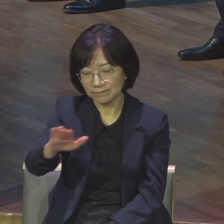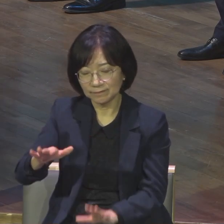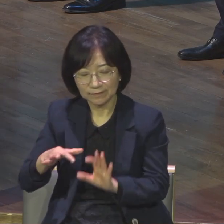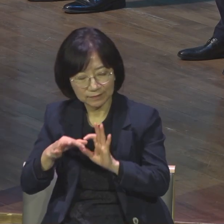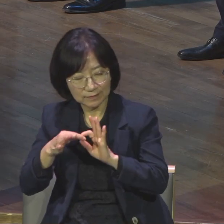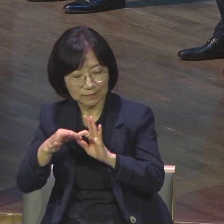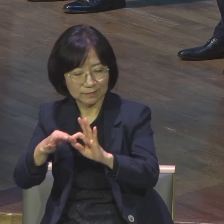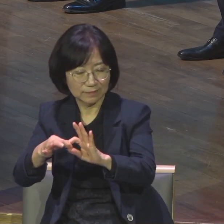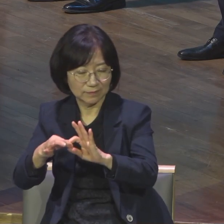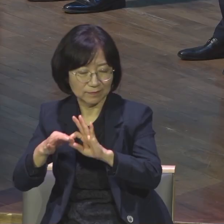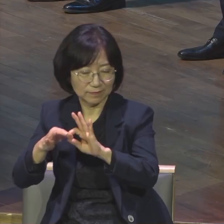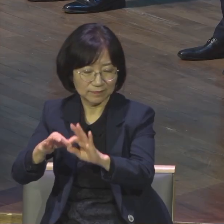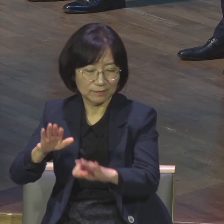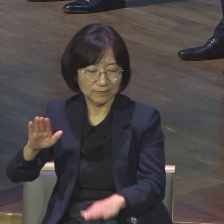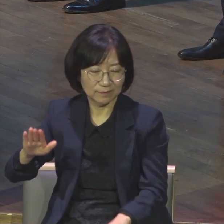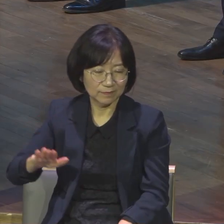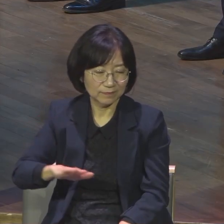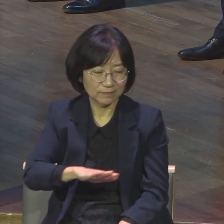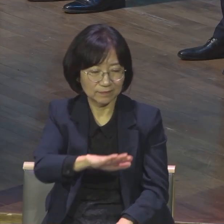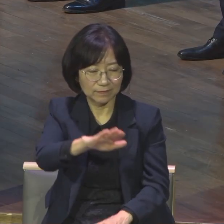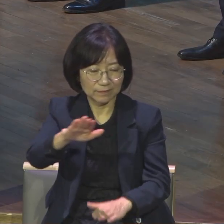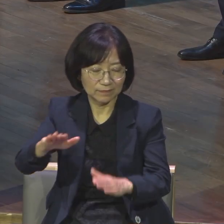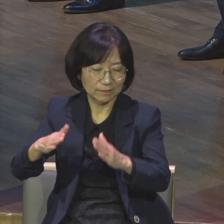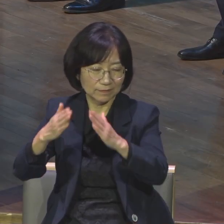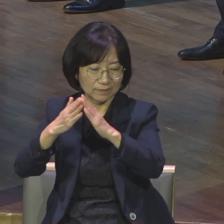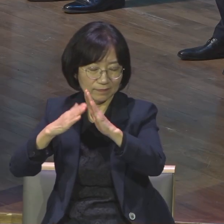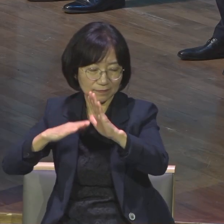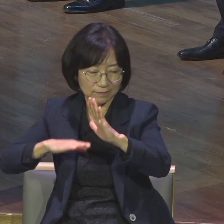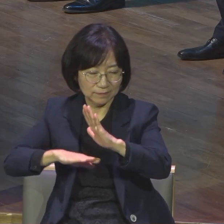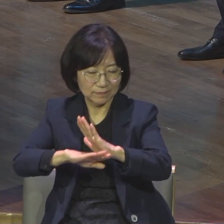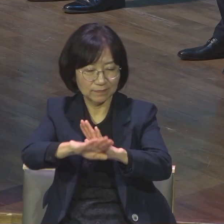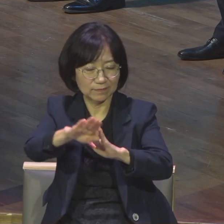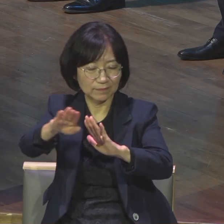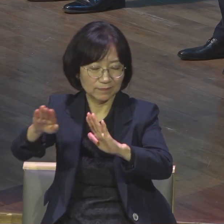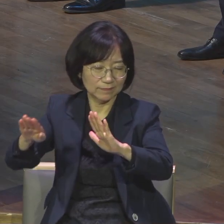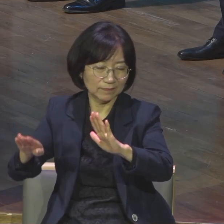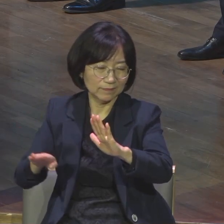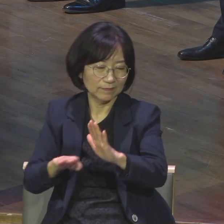우리를 통하여 우리 가정